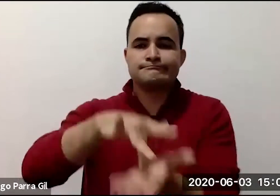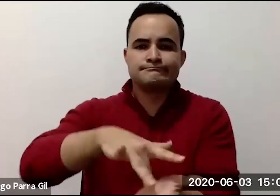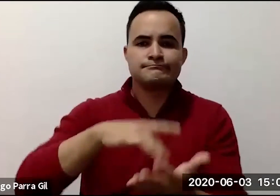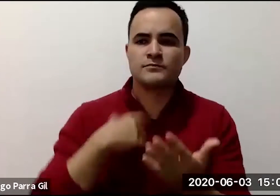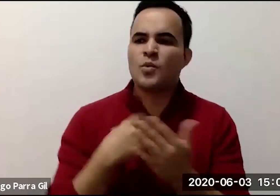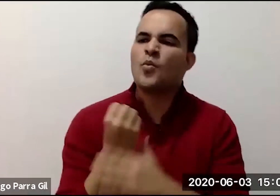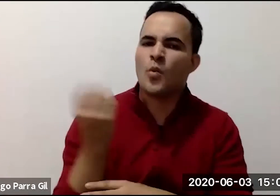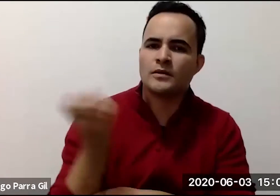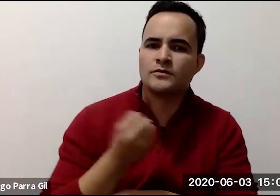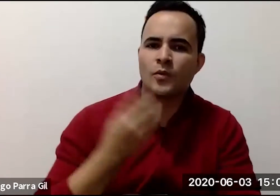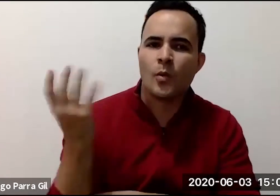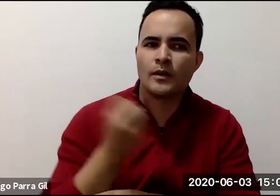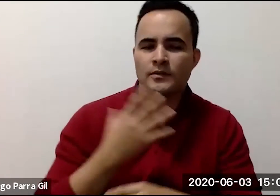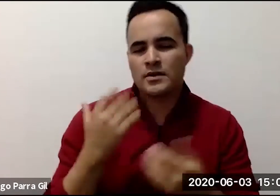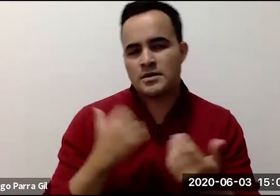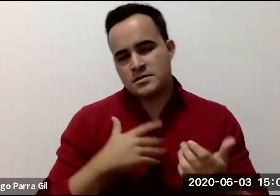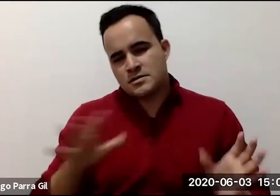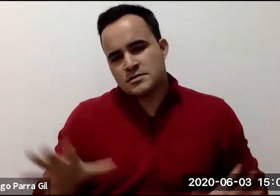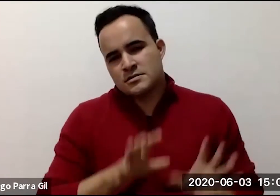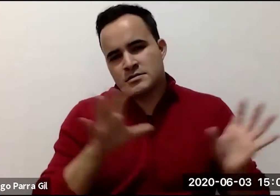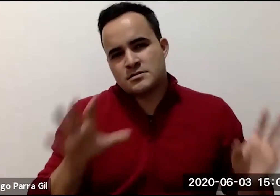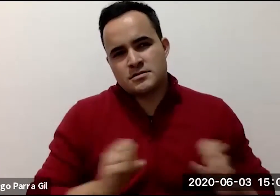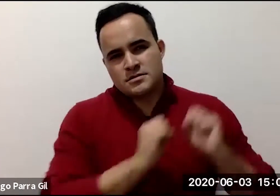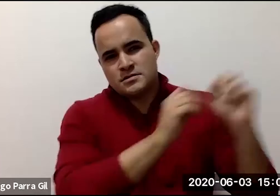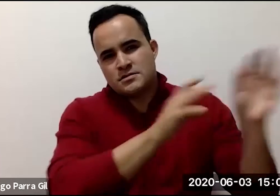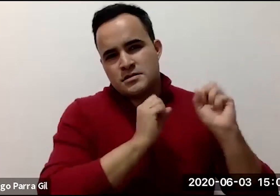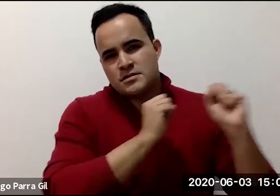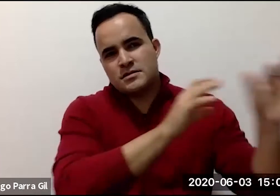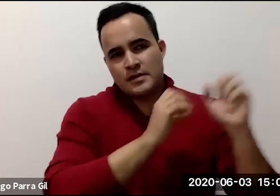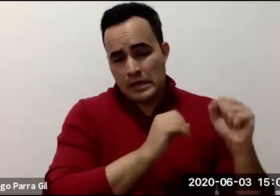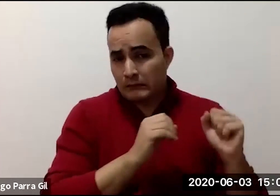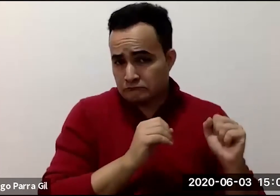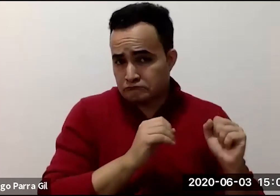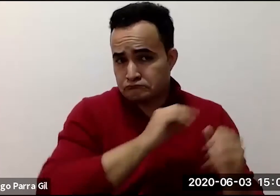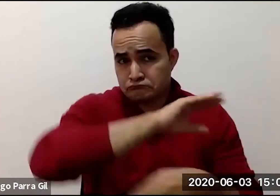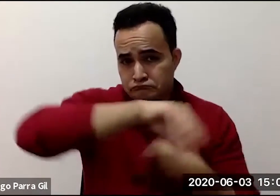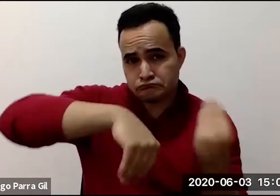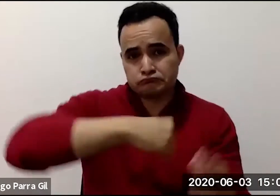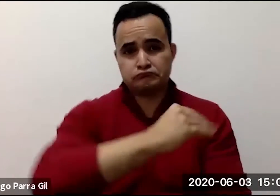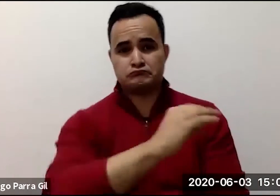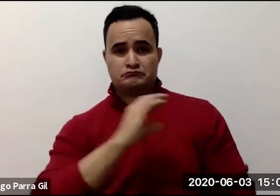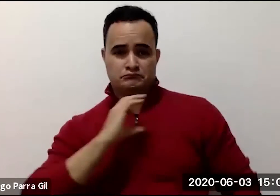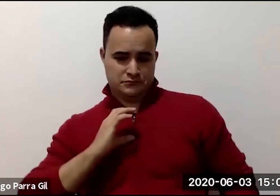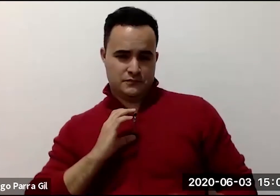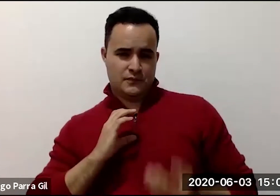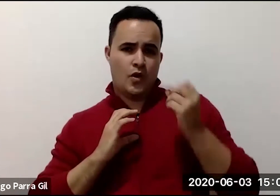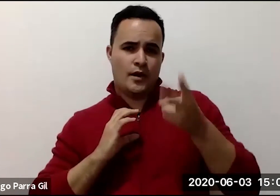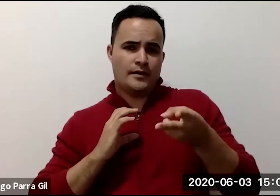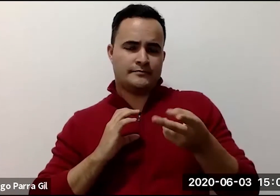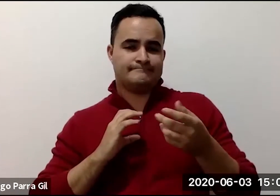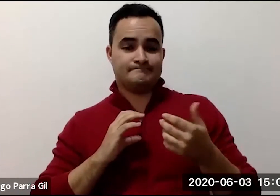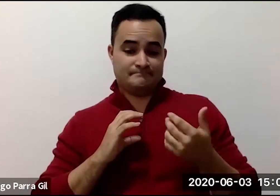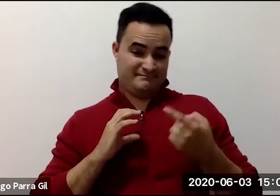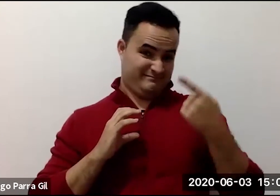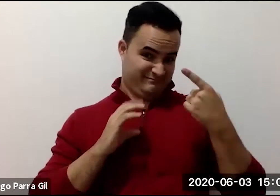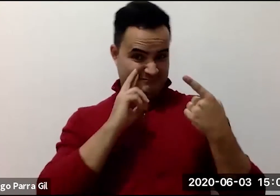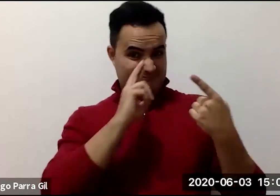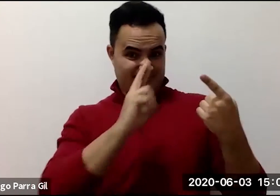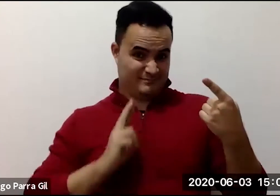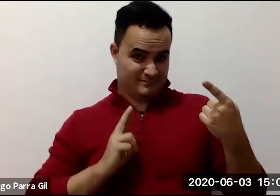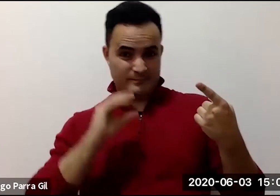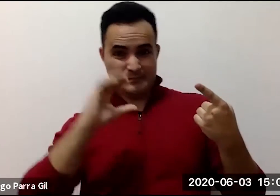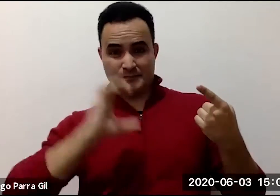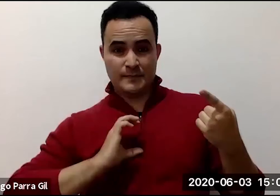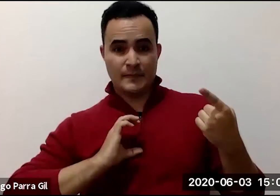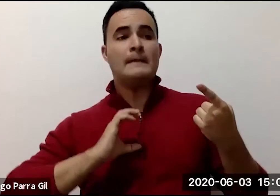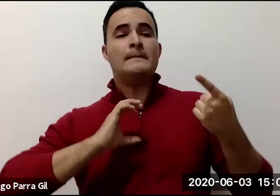reflejados obviamente en puntos salariales. Pero además está el reconocimiento y el prestigio y la ganancia